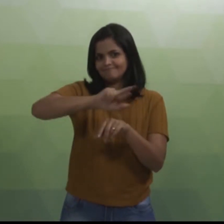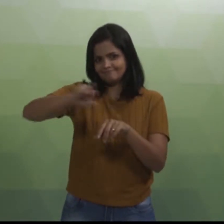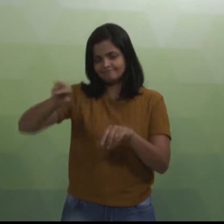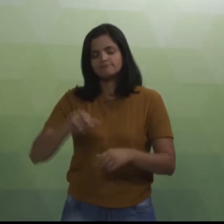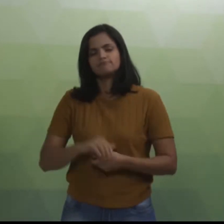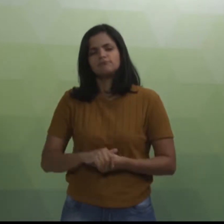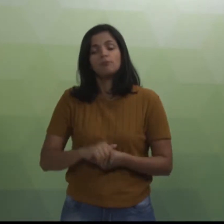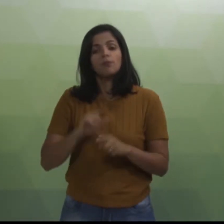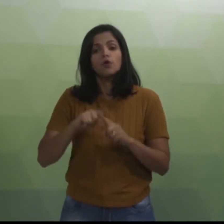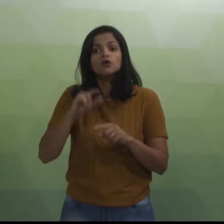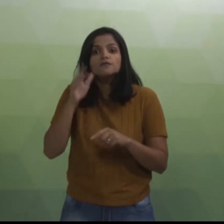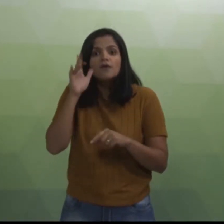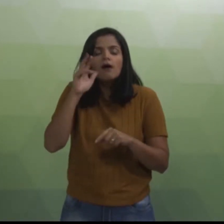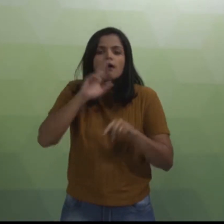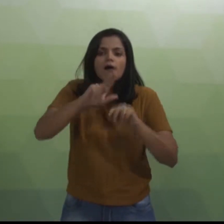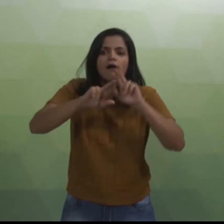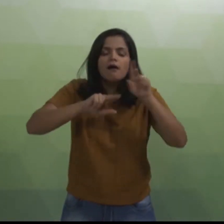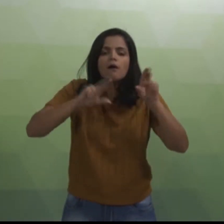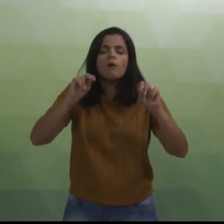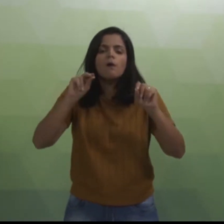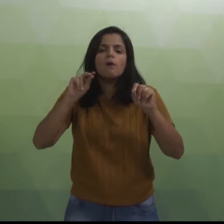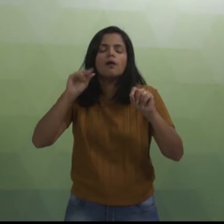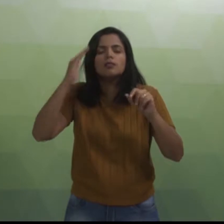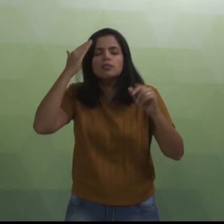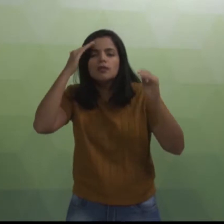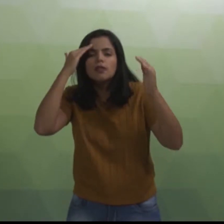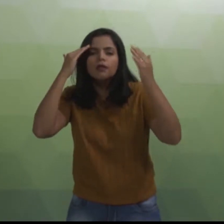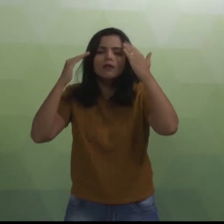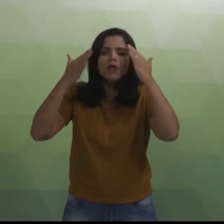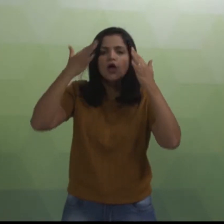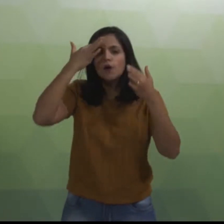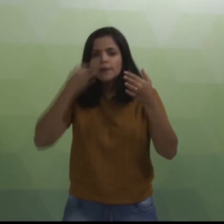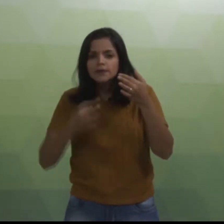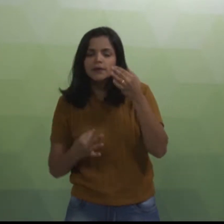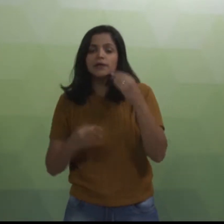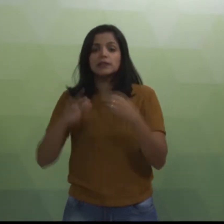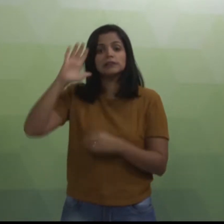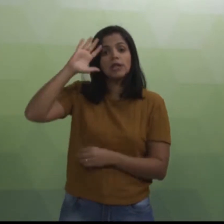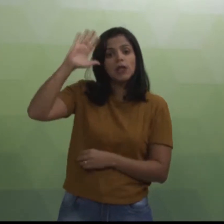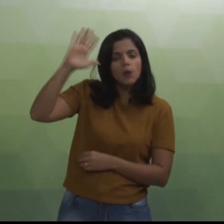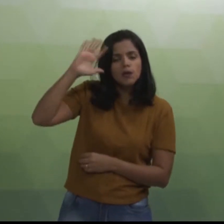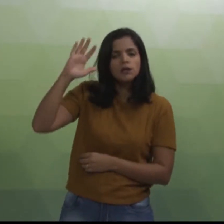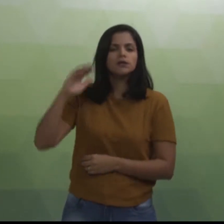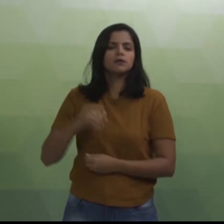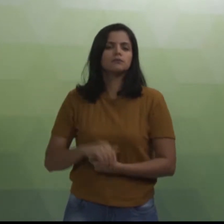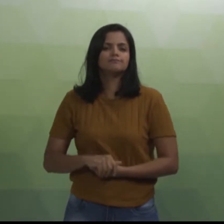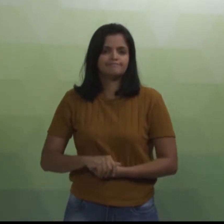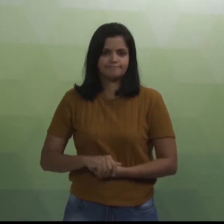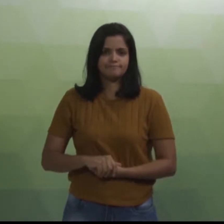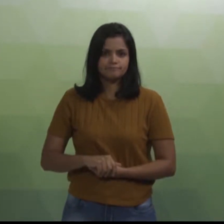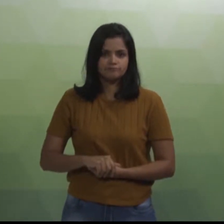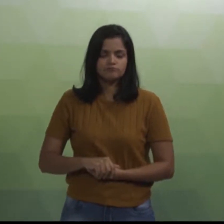Então, estamos aqui em um curso, temos que entender, temos que compreender sobre a nossa temática.